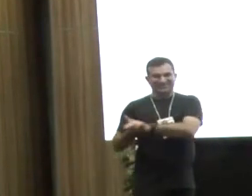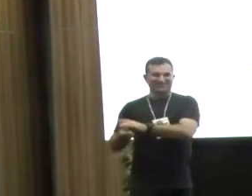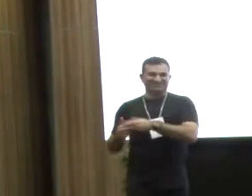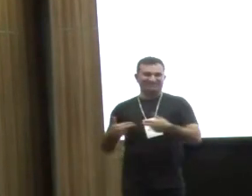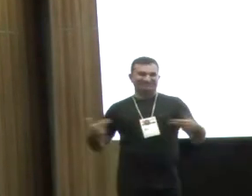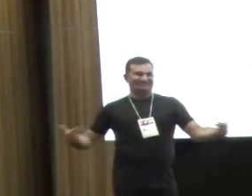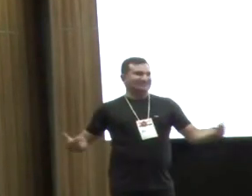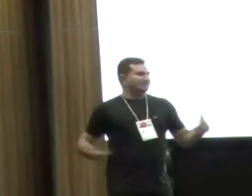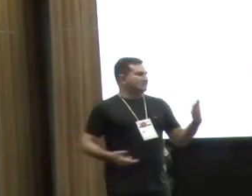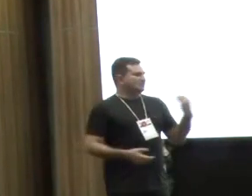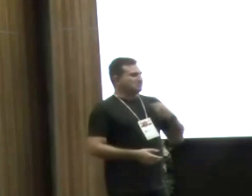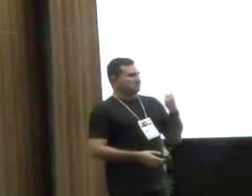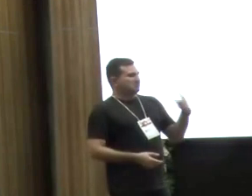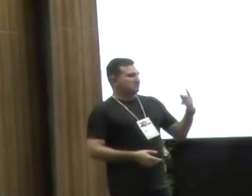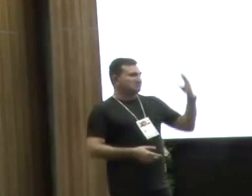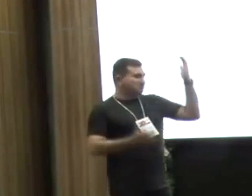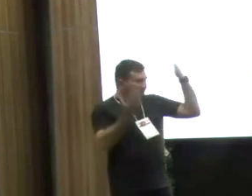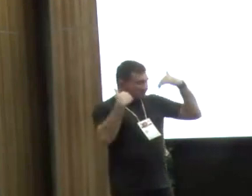Nada.